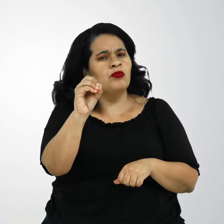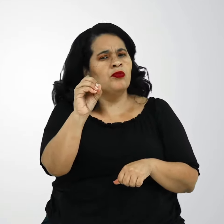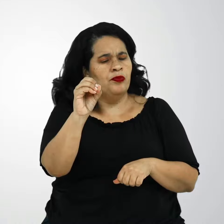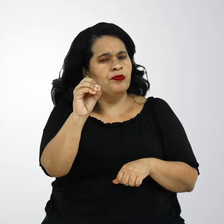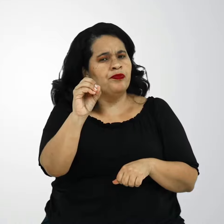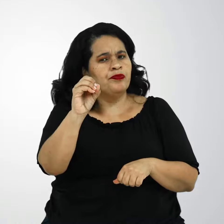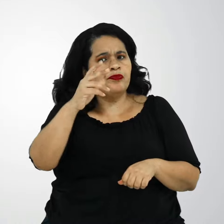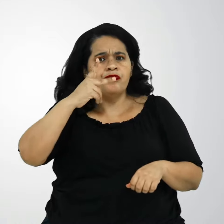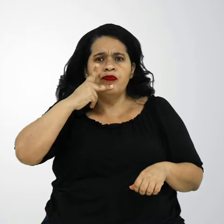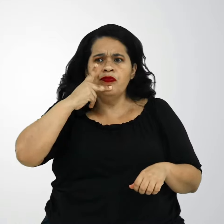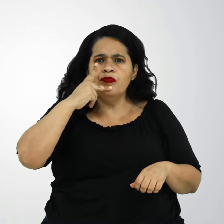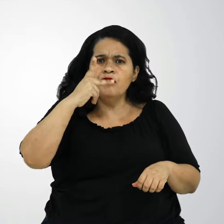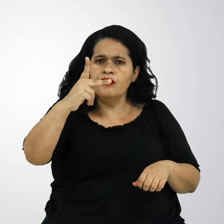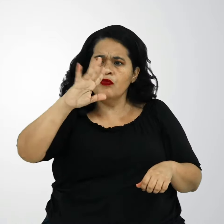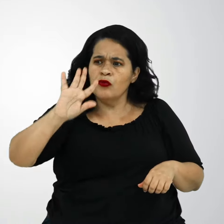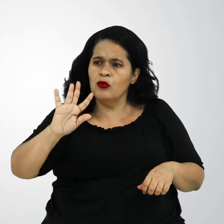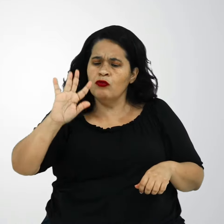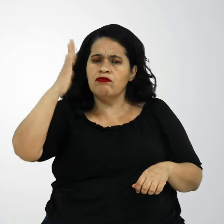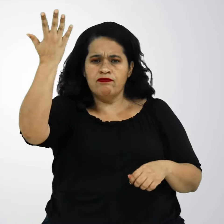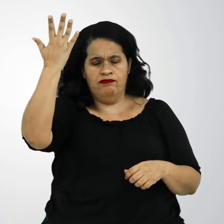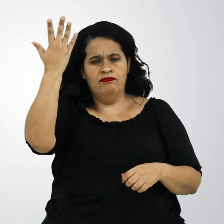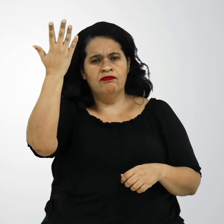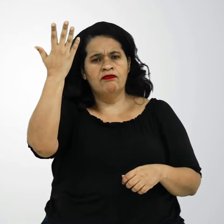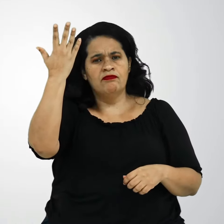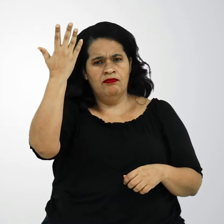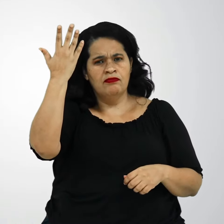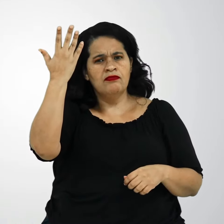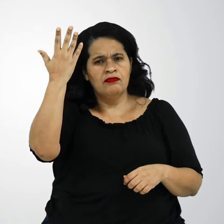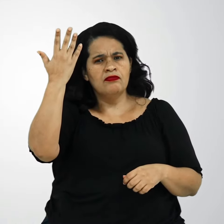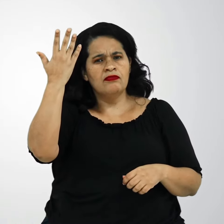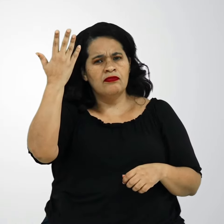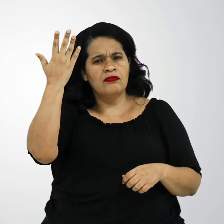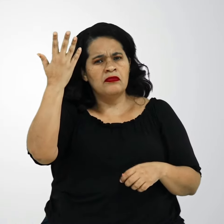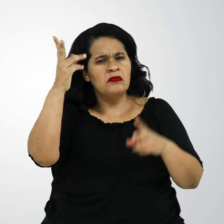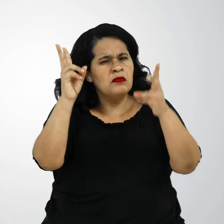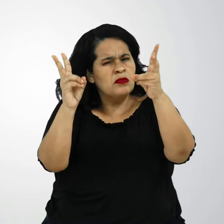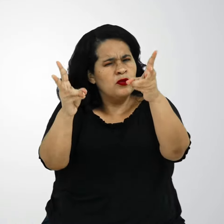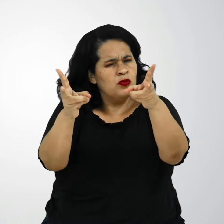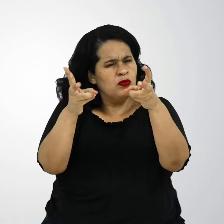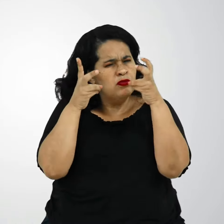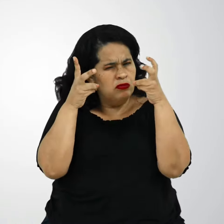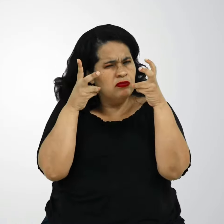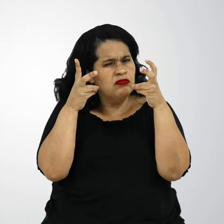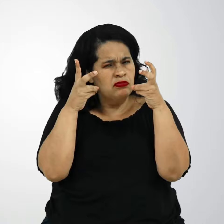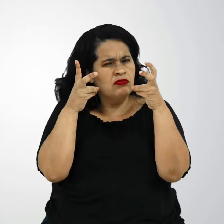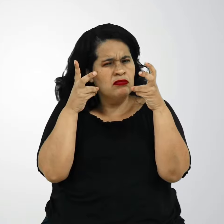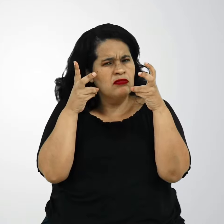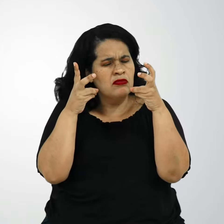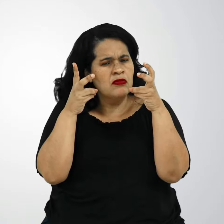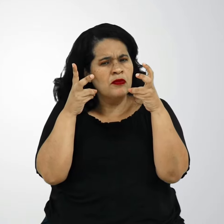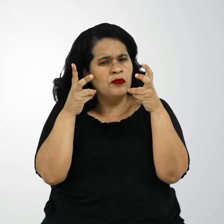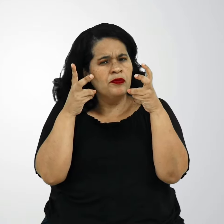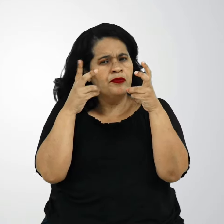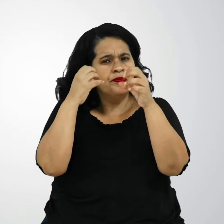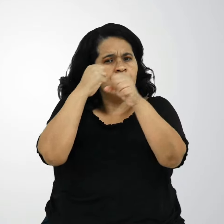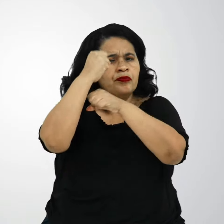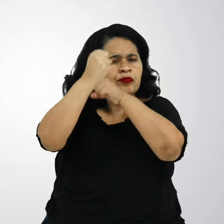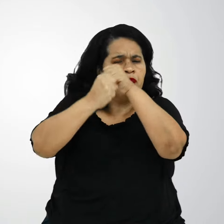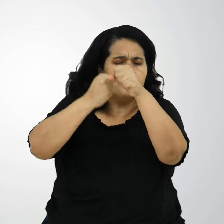a profecia estava acontecendo, e Ciro estava promulgando o decreto. Eu me refiro ao ano